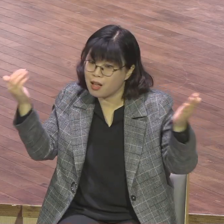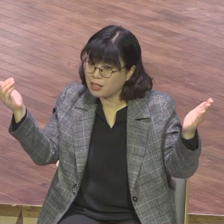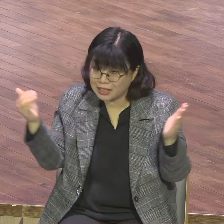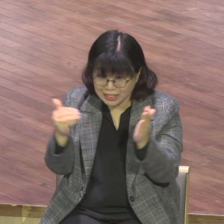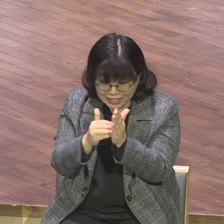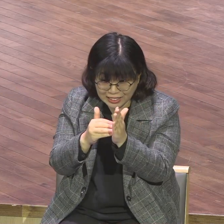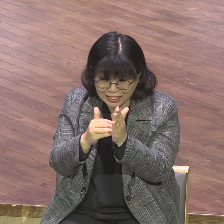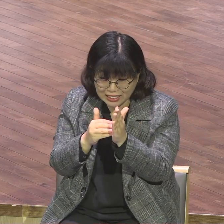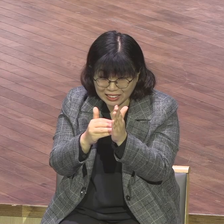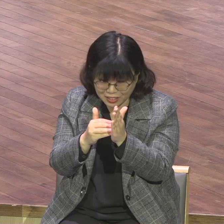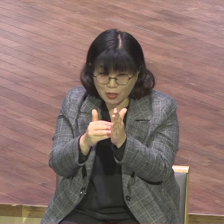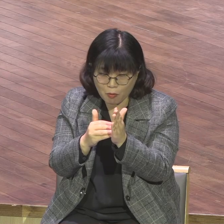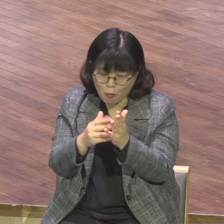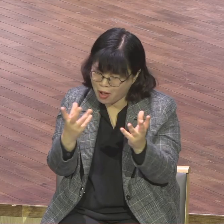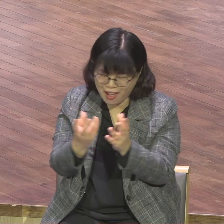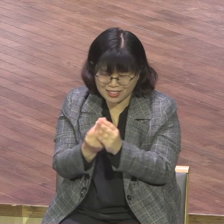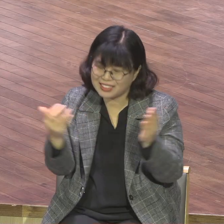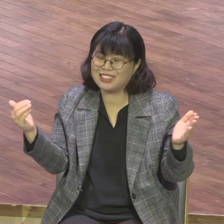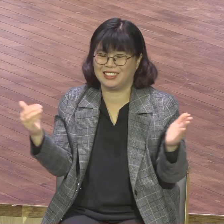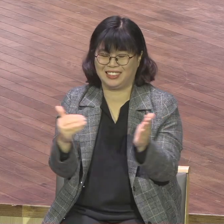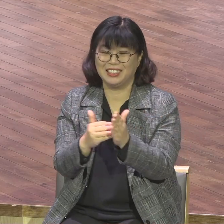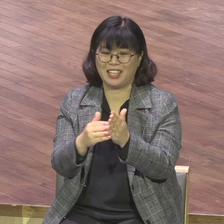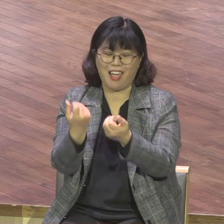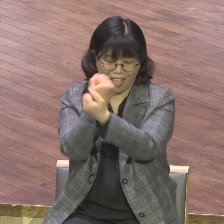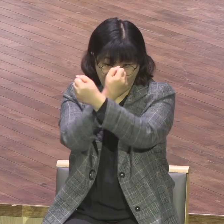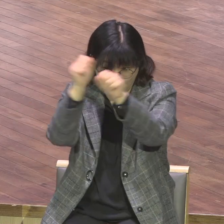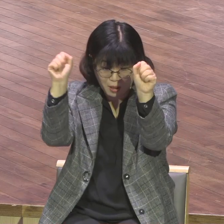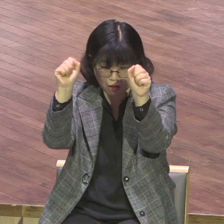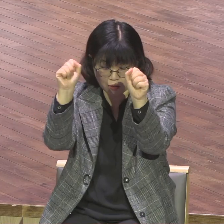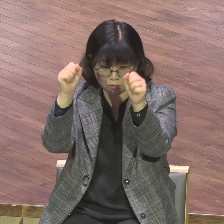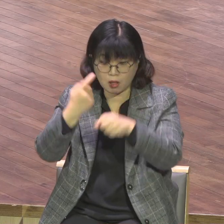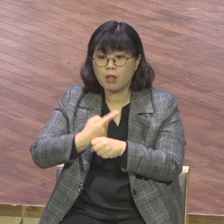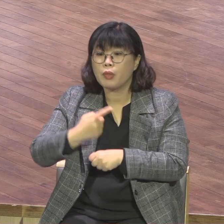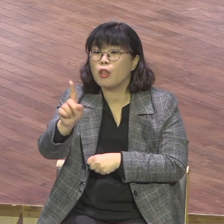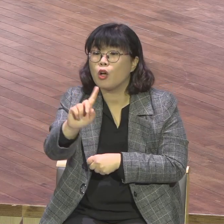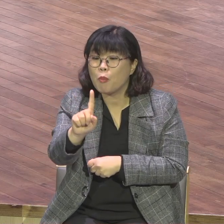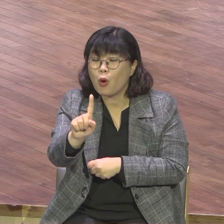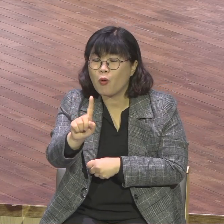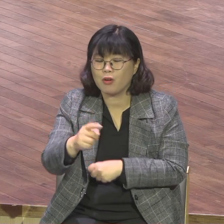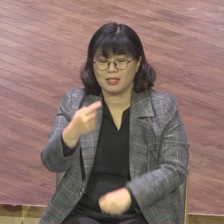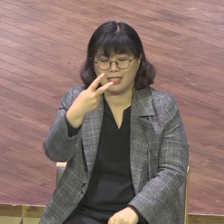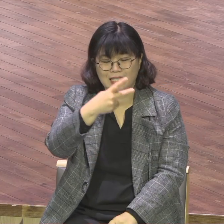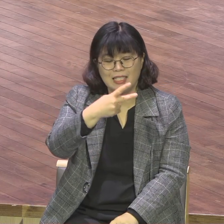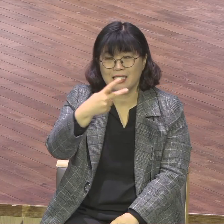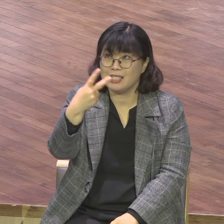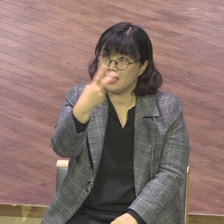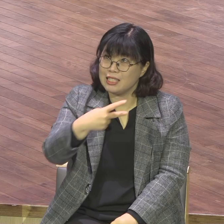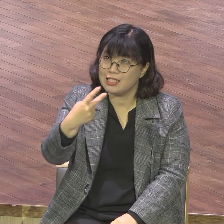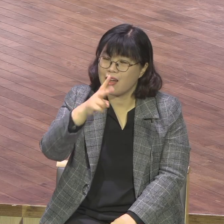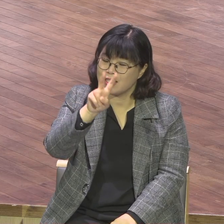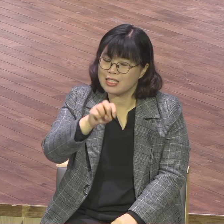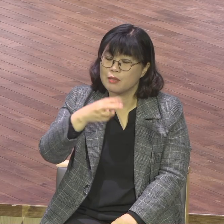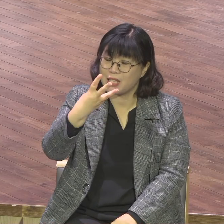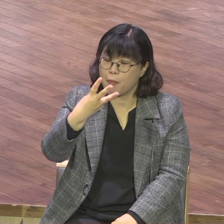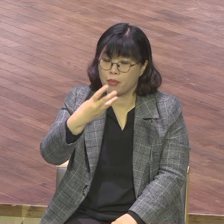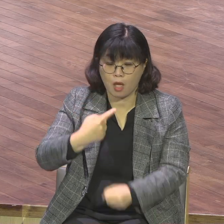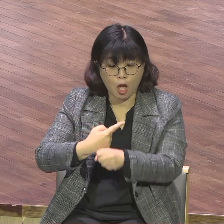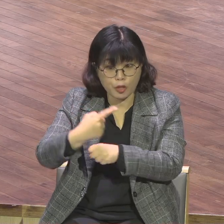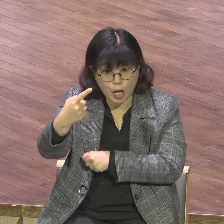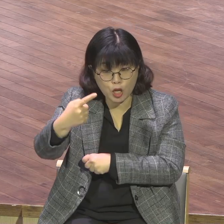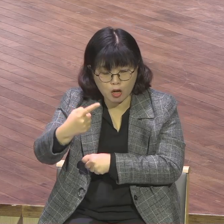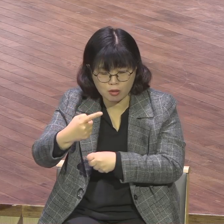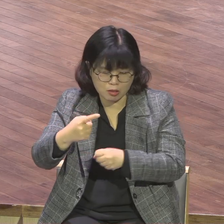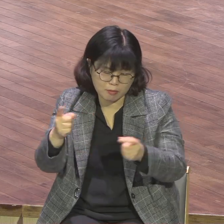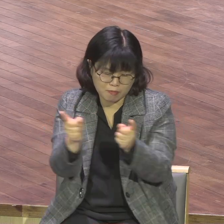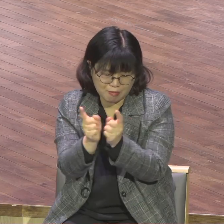그리고 2023년 237 이 선교의 원년으로 삼고 언약적 도전해야 되는데 이런 중요한